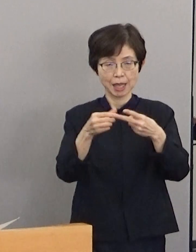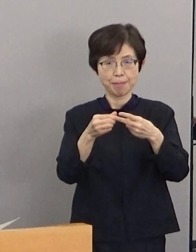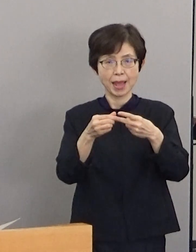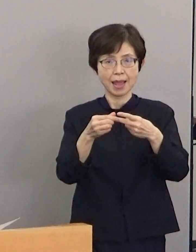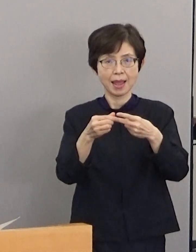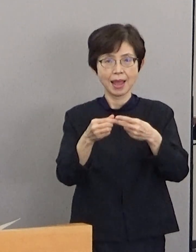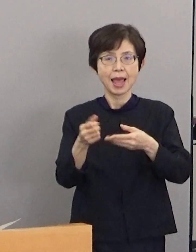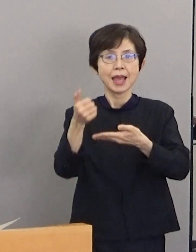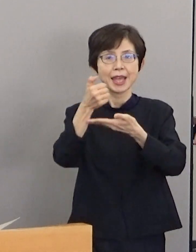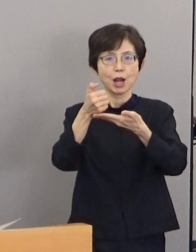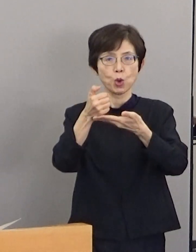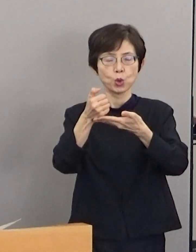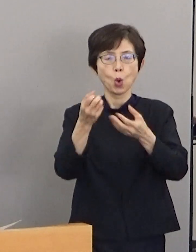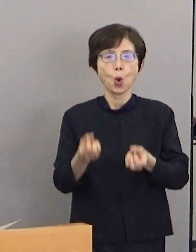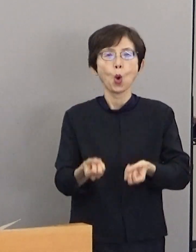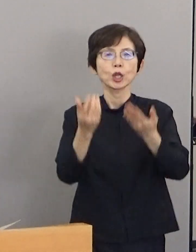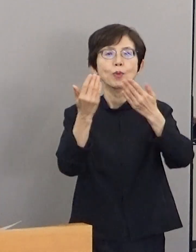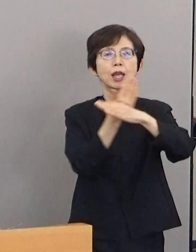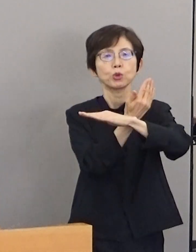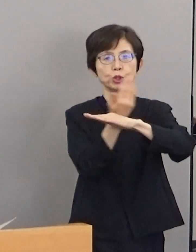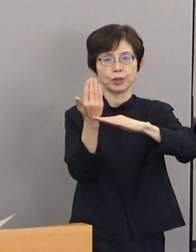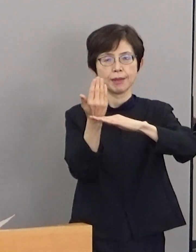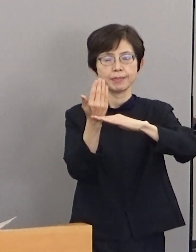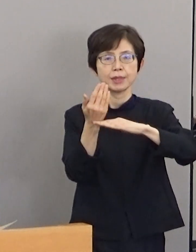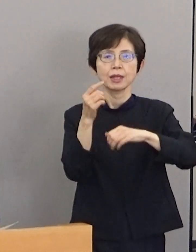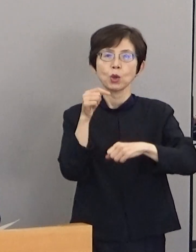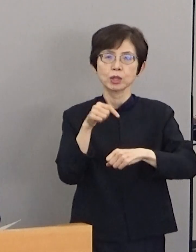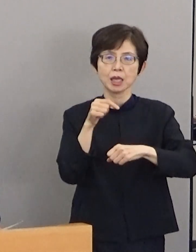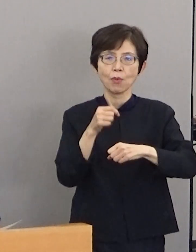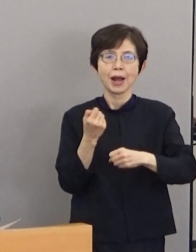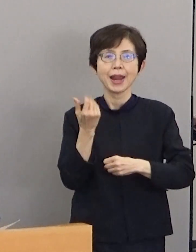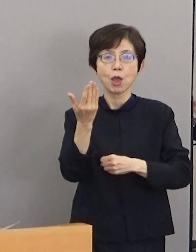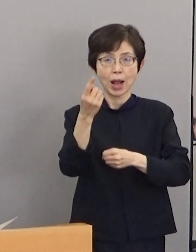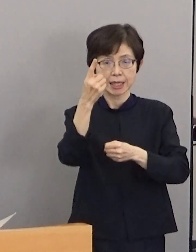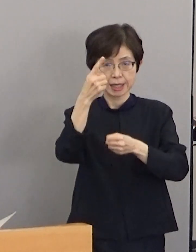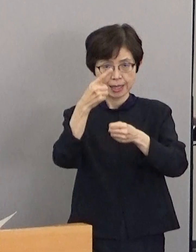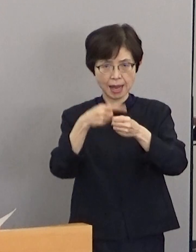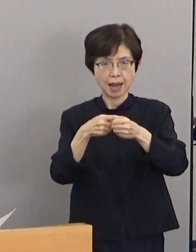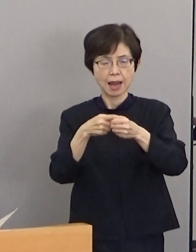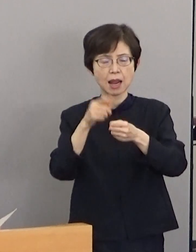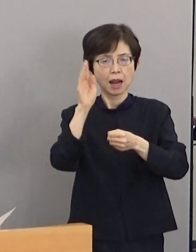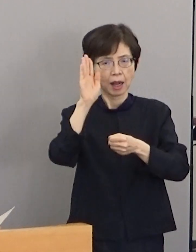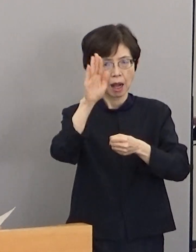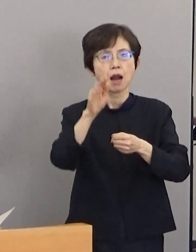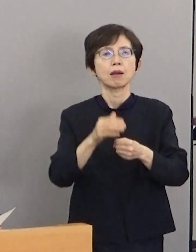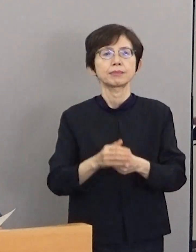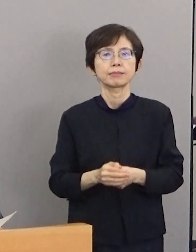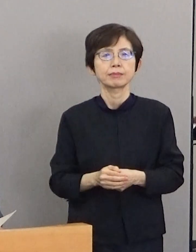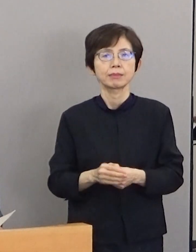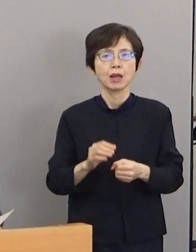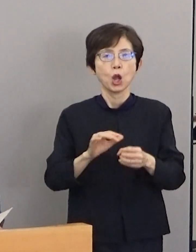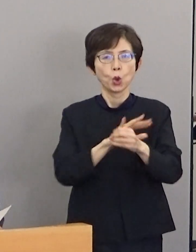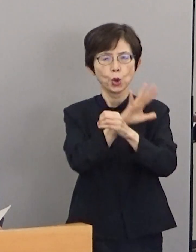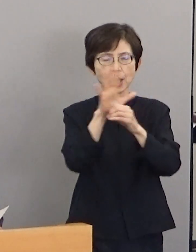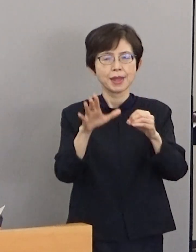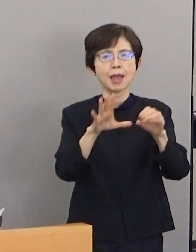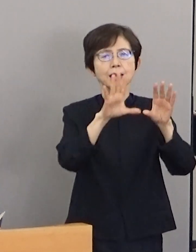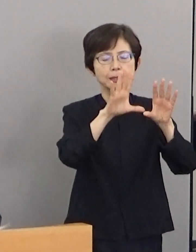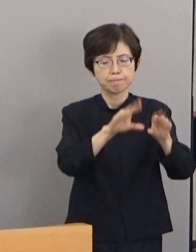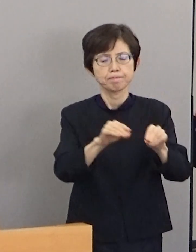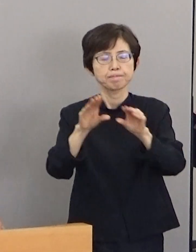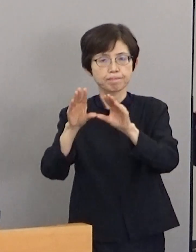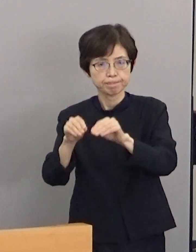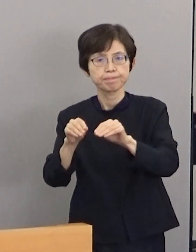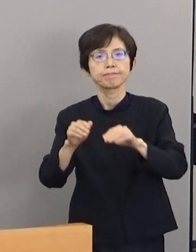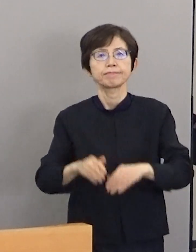は敬老の祝典です。こちらはですね、令和元年を最後にコロナ禍で中止をしておりましたけれ